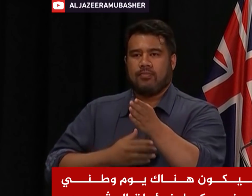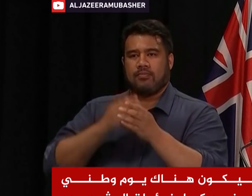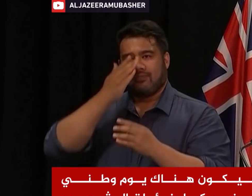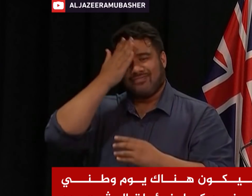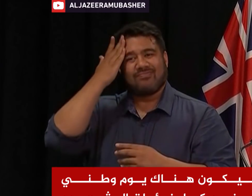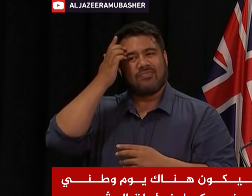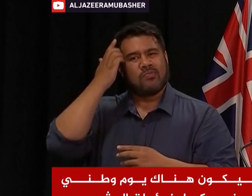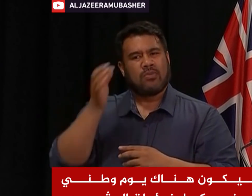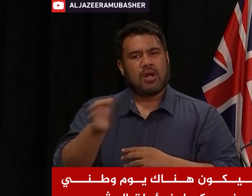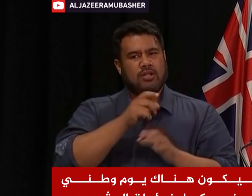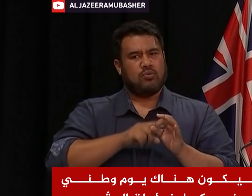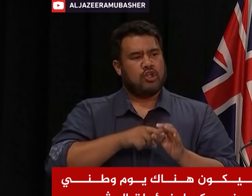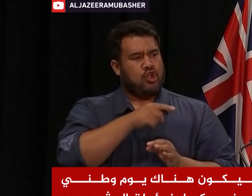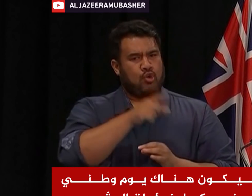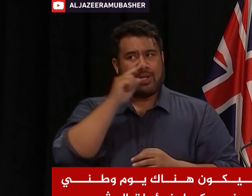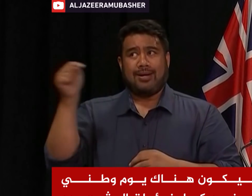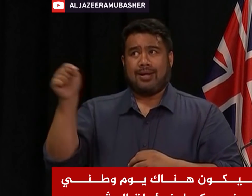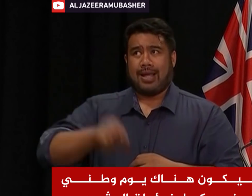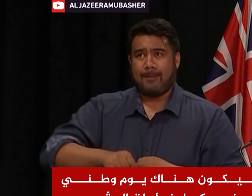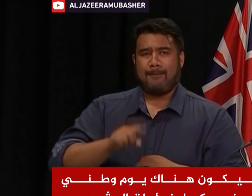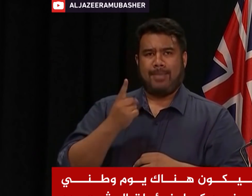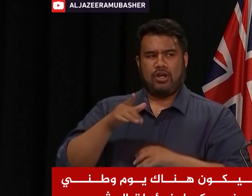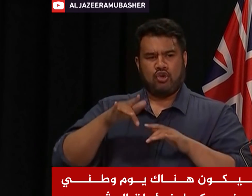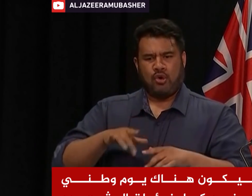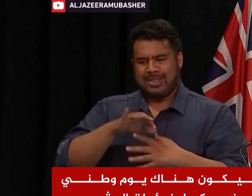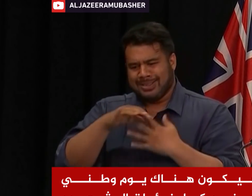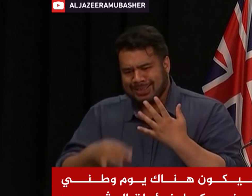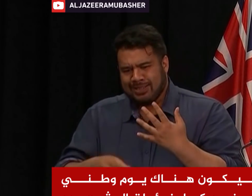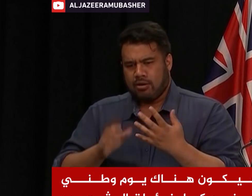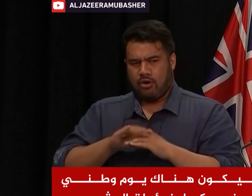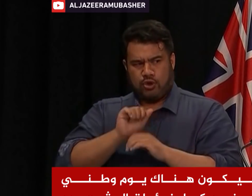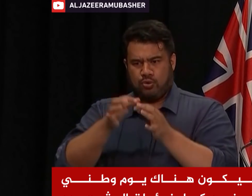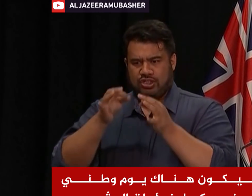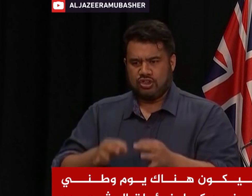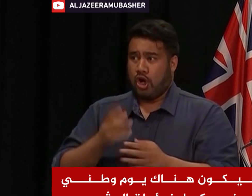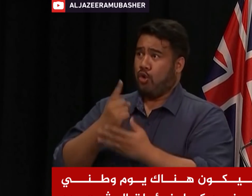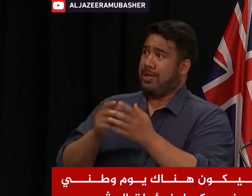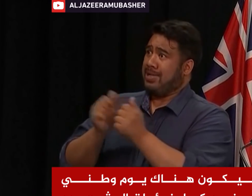ولم نقرر أيها نختار بعد. إذن مشاهدينا نكتفي بهذا.